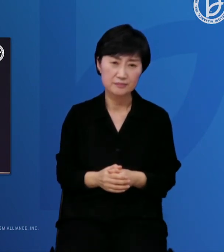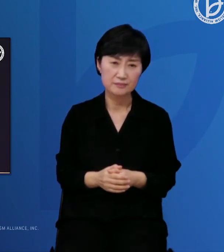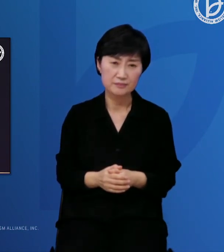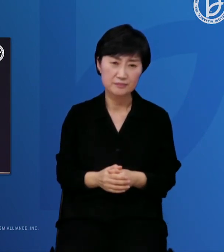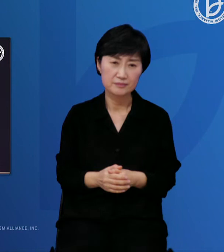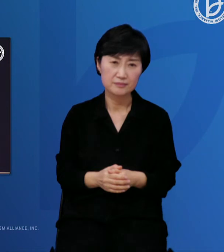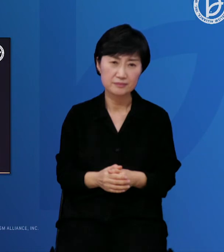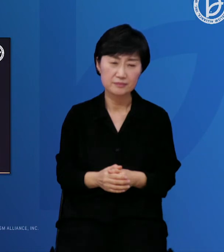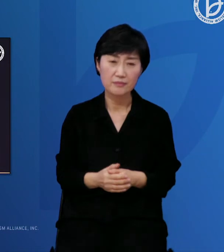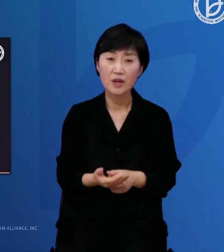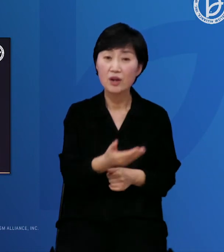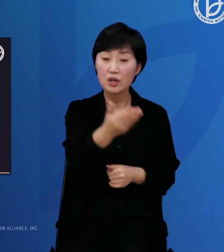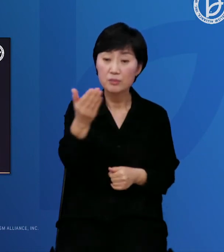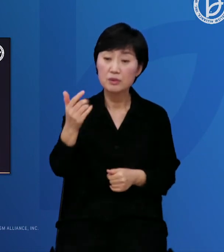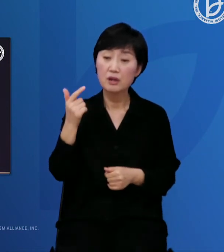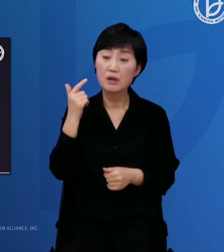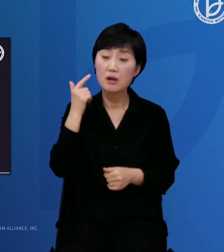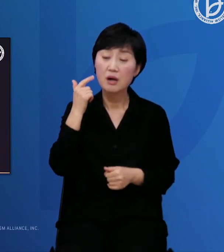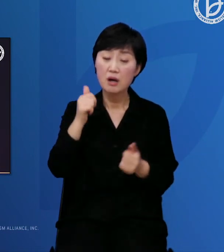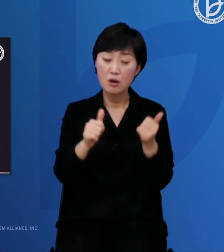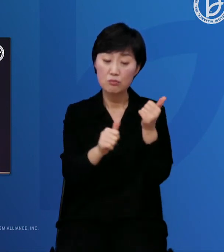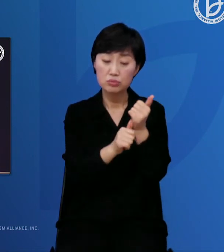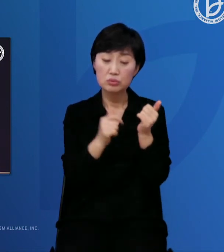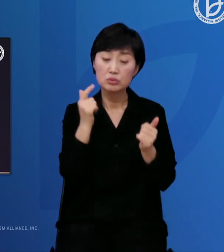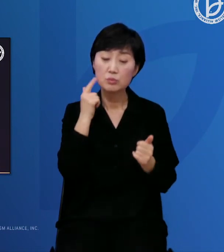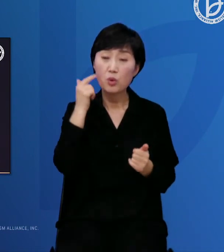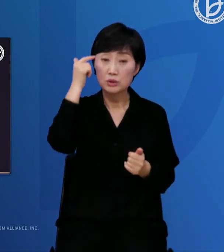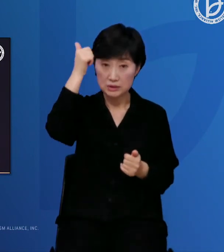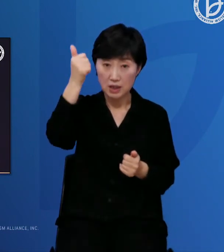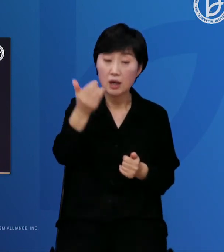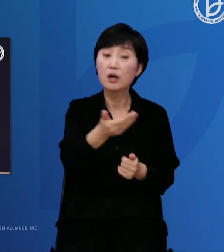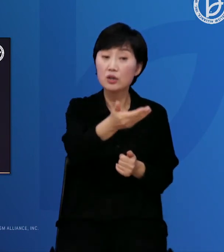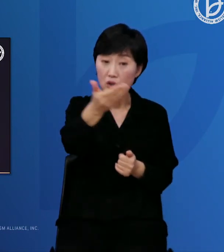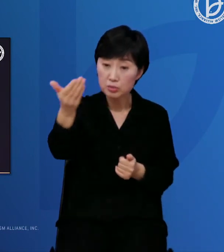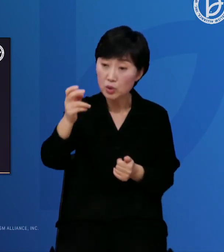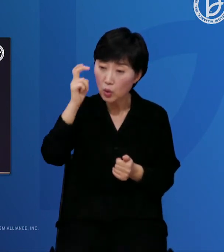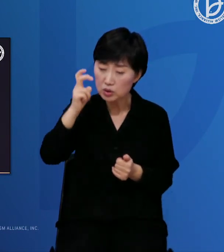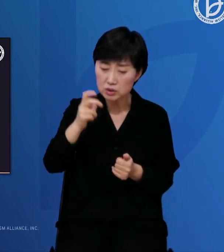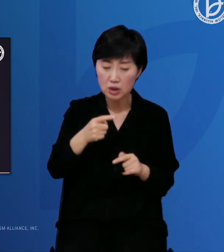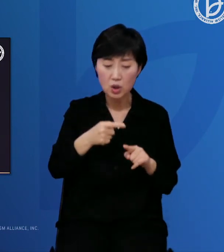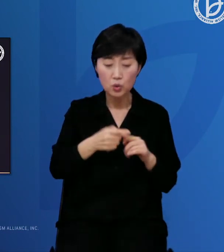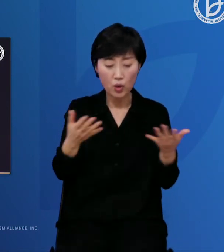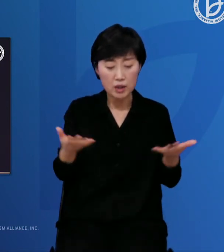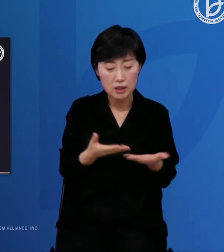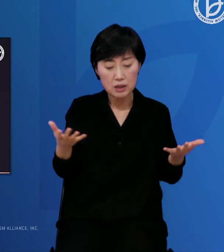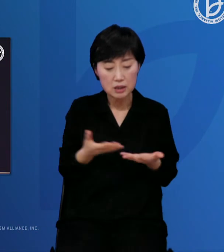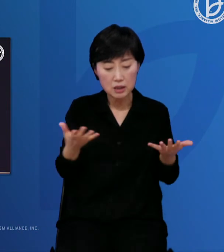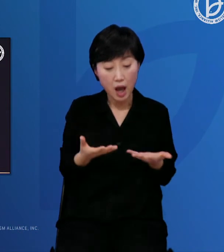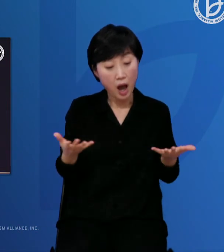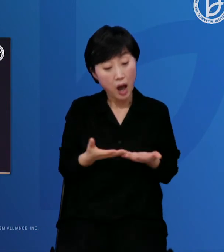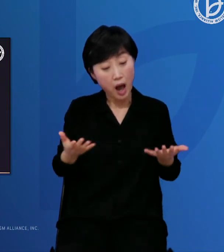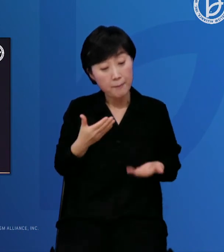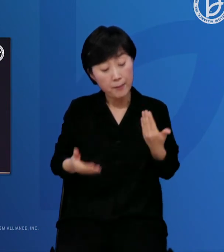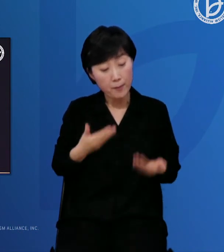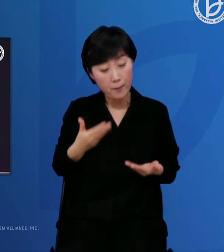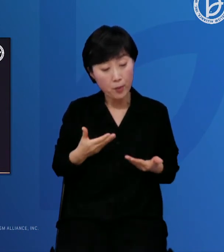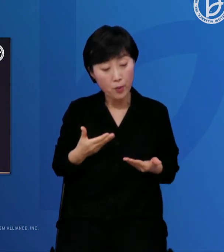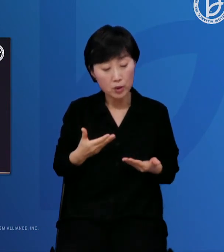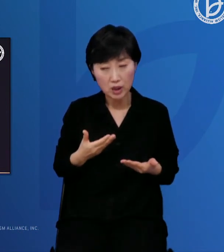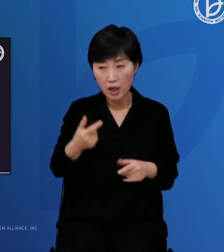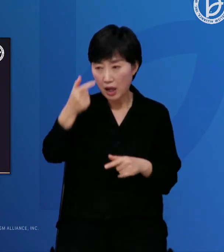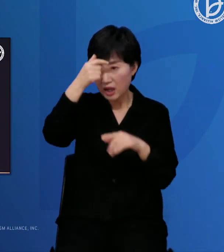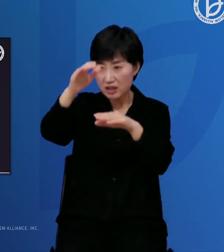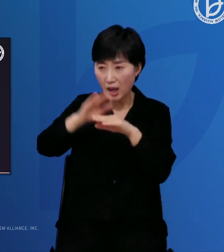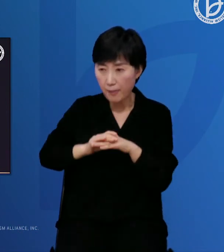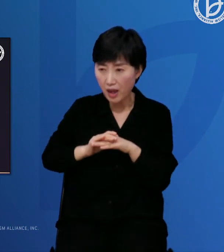주의 종들은 교회 일이 많아서 예배 빼앗길 수 있어요. And with one misstep, we see that a lot of the pastors of the church, because there's